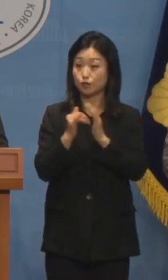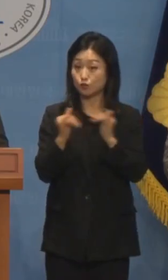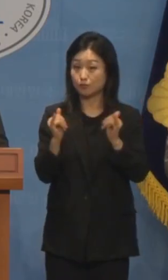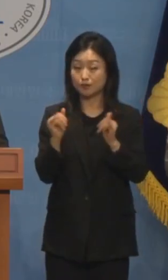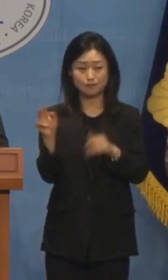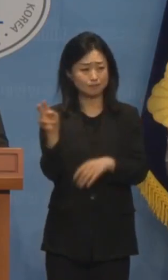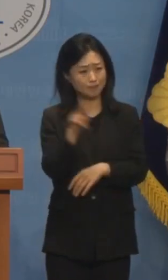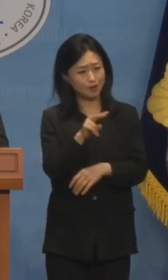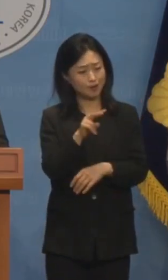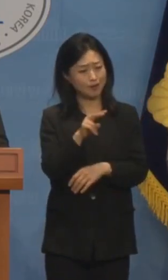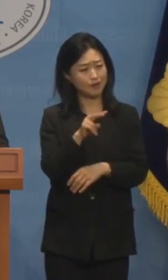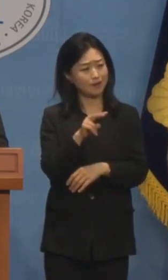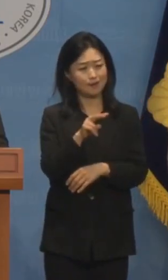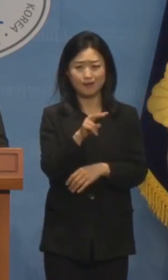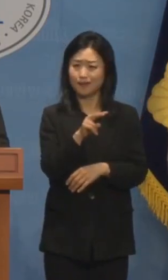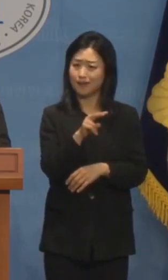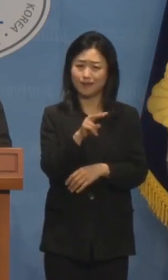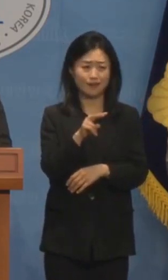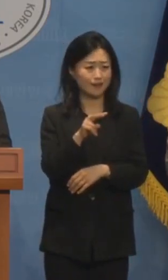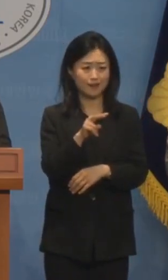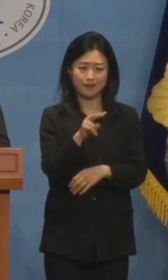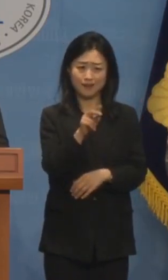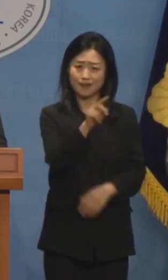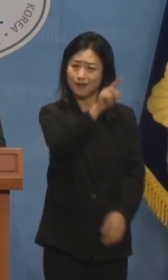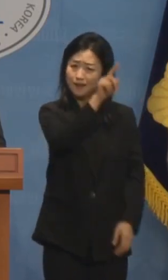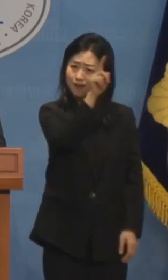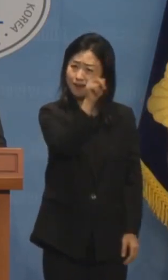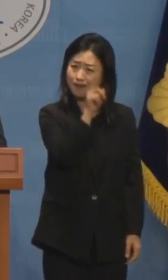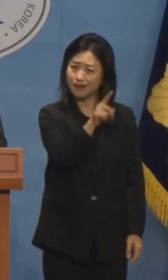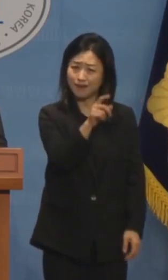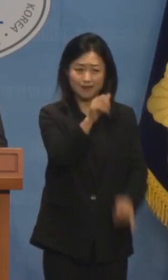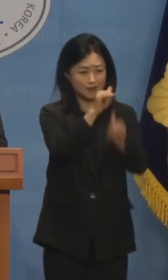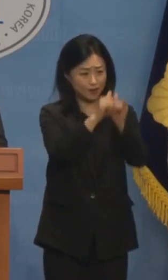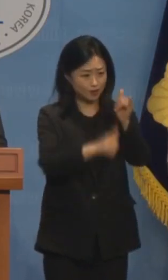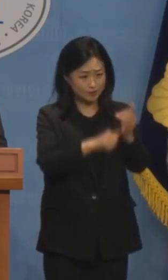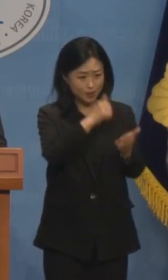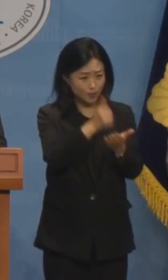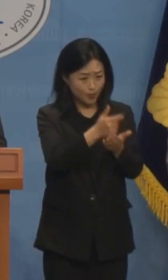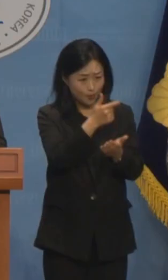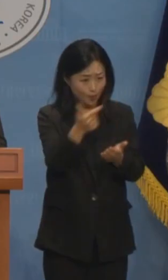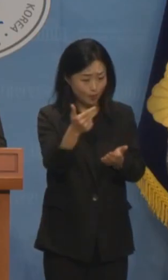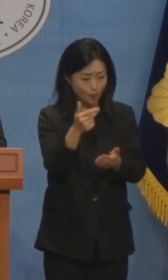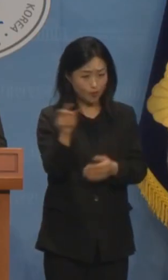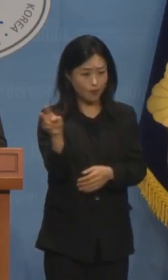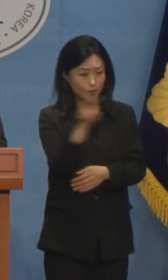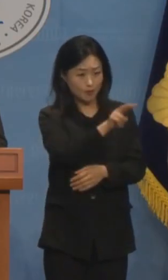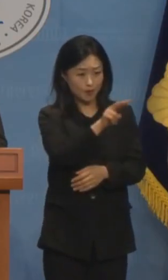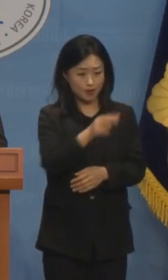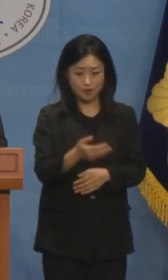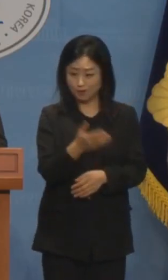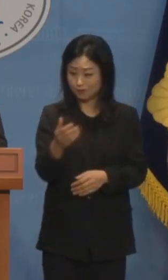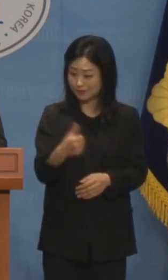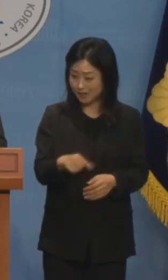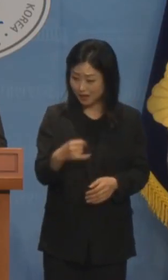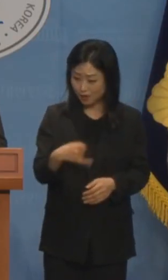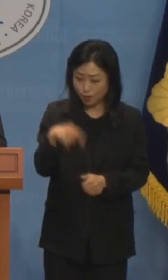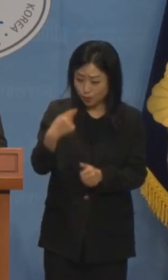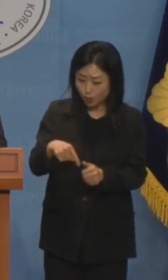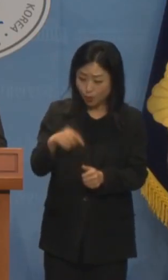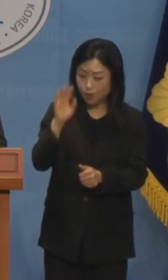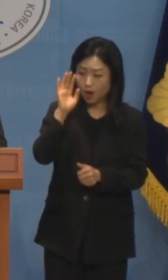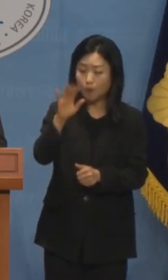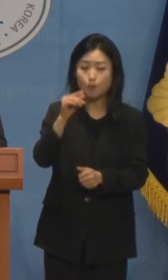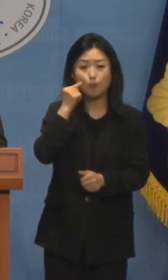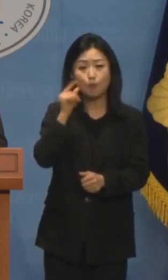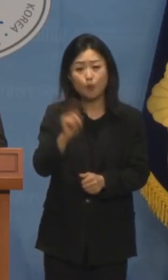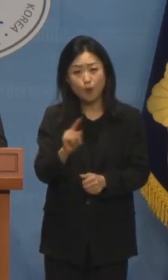국민은 지금 이 순간을 다 보고 계십니다. 얼만큼 역사에 죄를 짓는지, 과연 우리가 아이들에게 어떤 교육을 해야